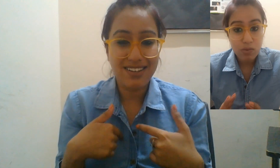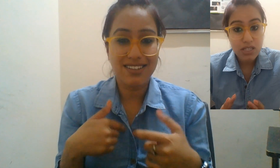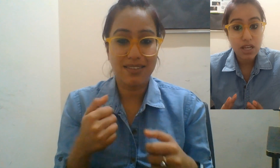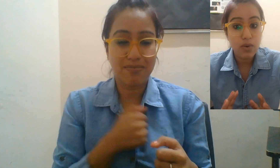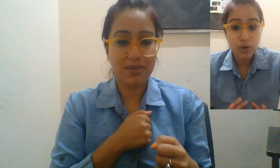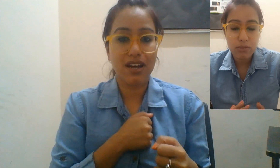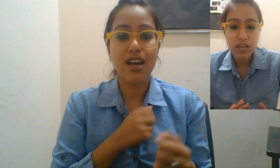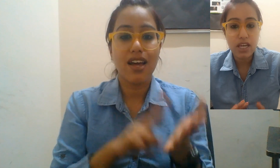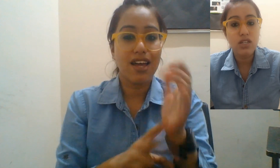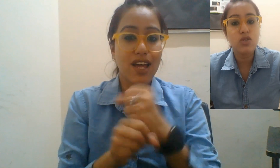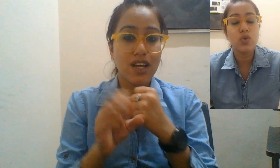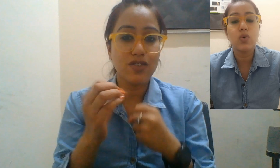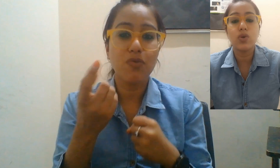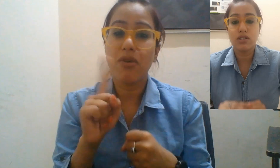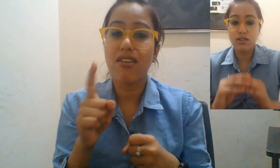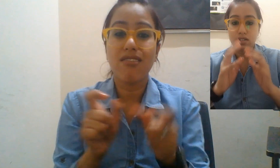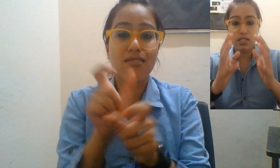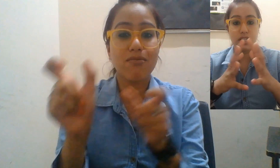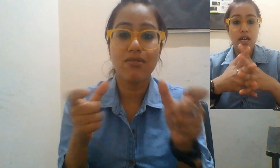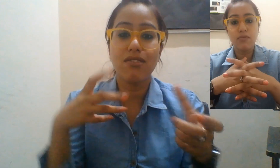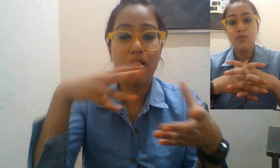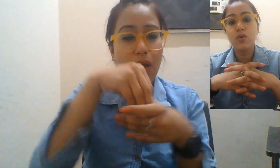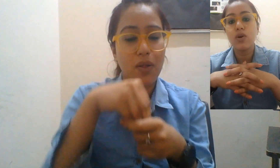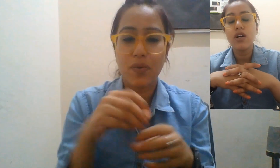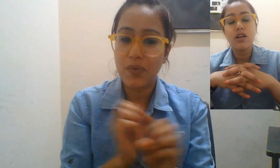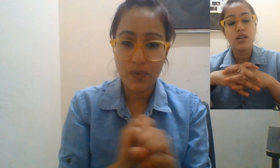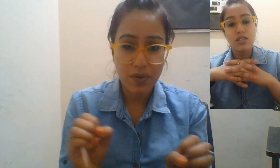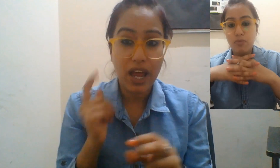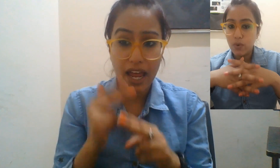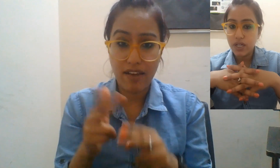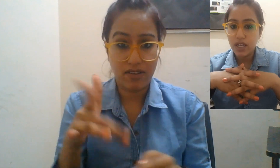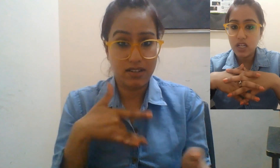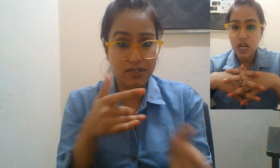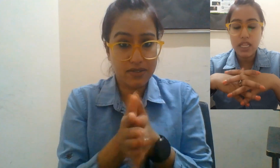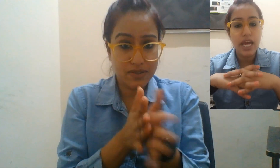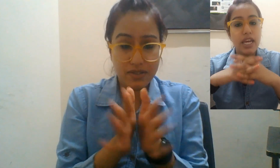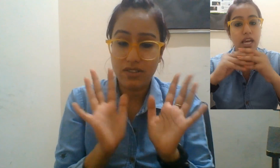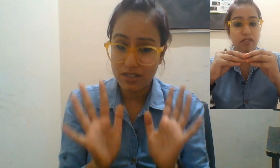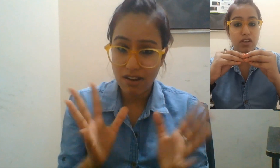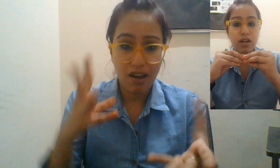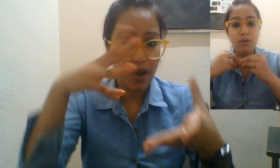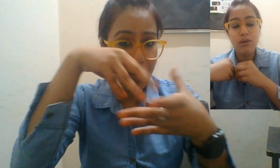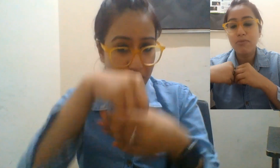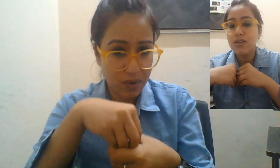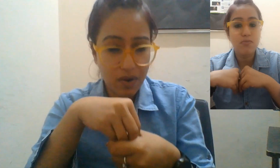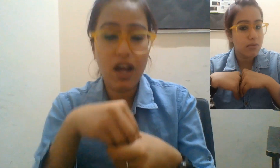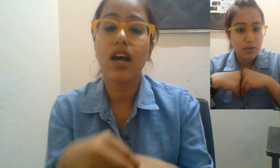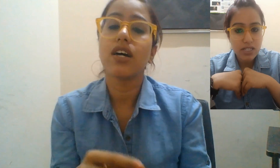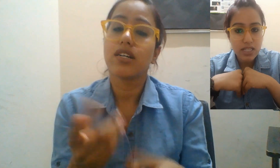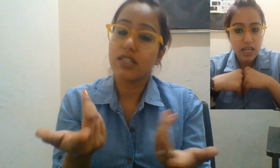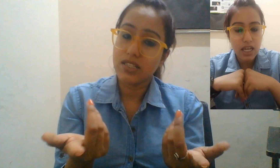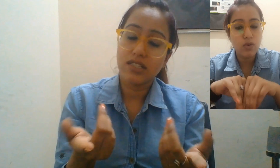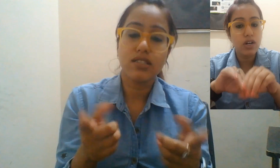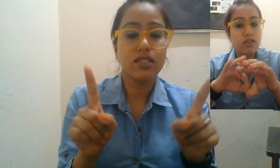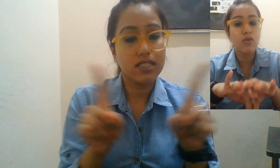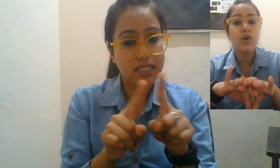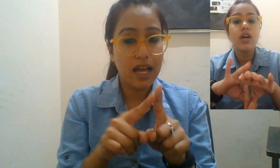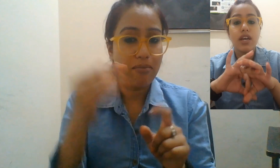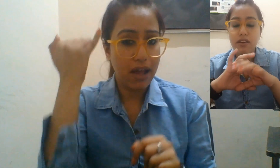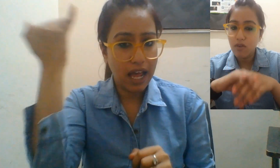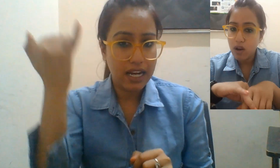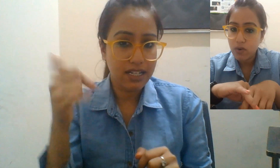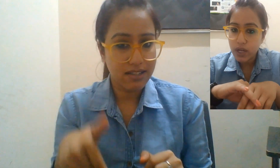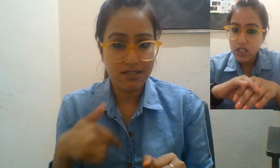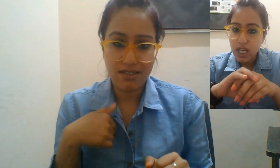आप लोगों में से कोई भी है जो स्टार्टअप को सपोर्ट करना चाहता है या फिर अभी मेरे पास मेंबर्स नहीं है तो अगर